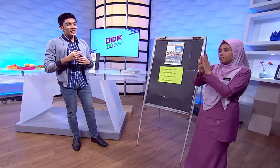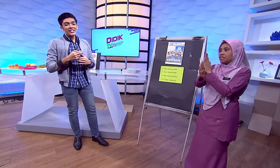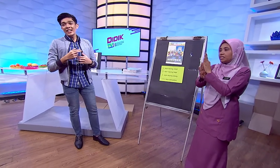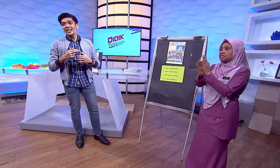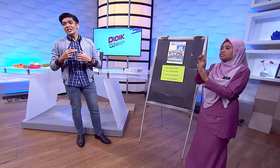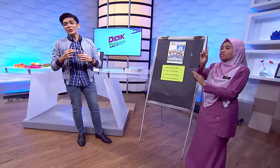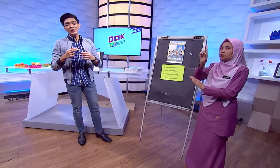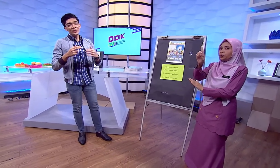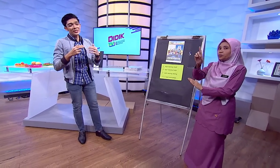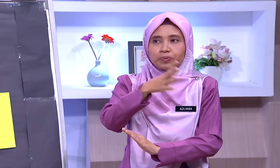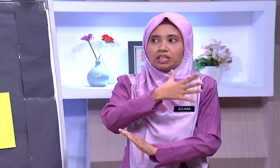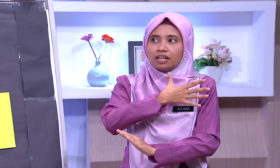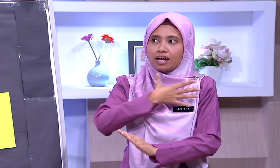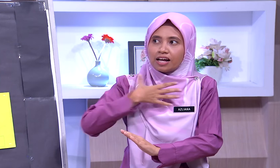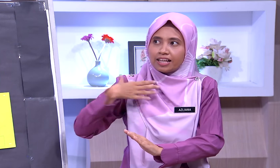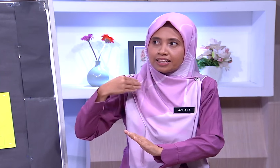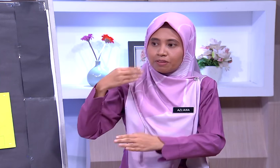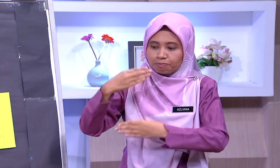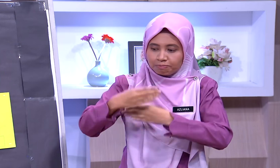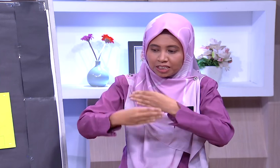bersatu dan maju